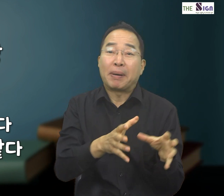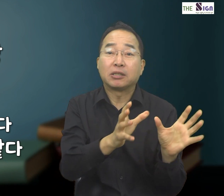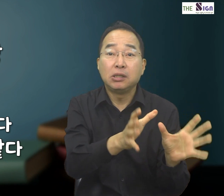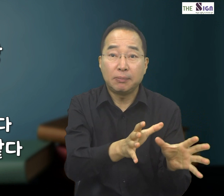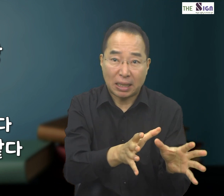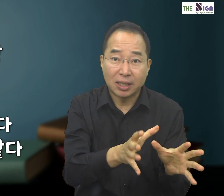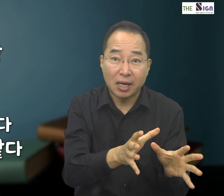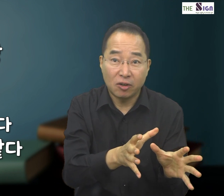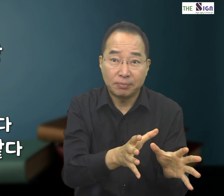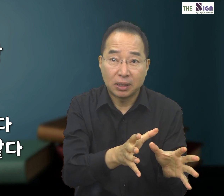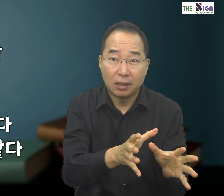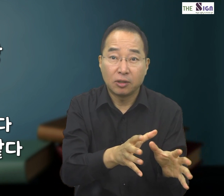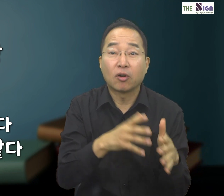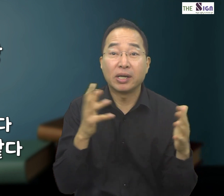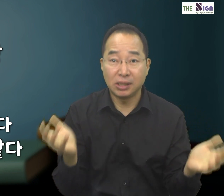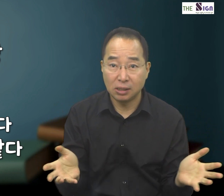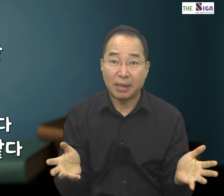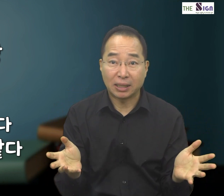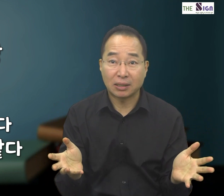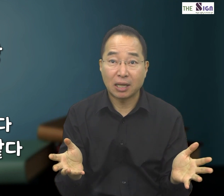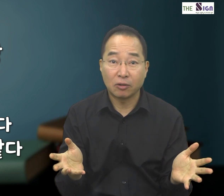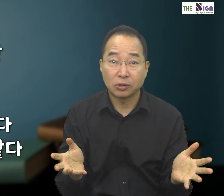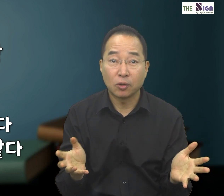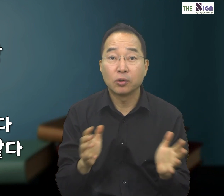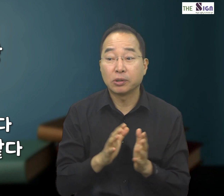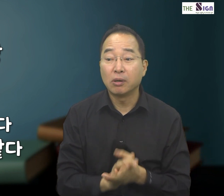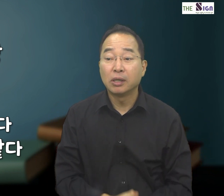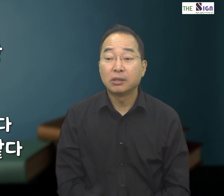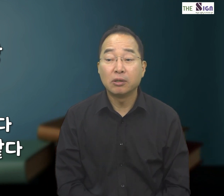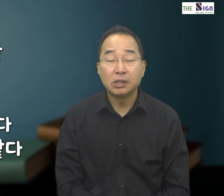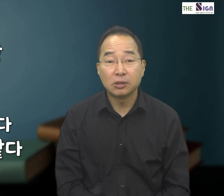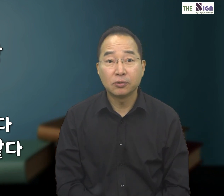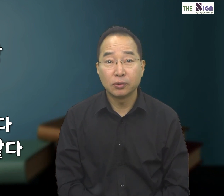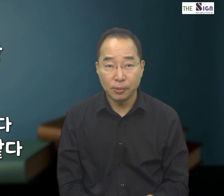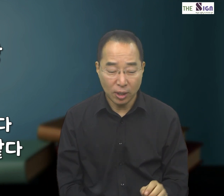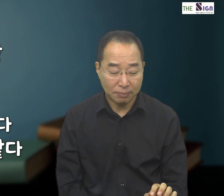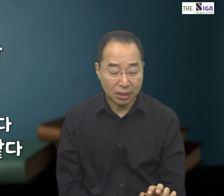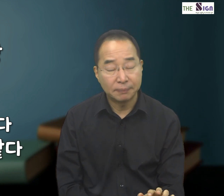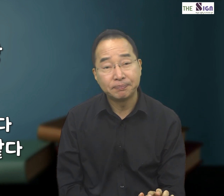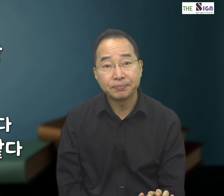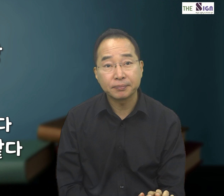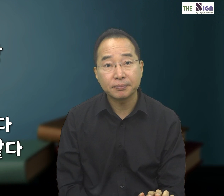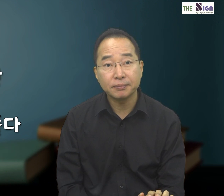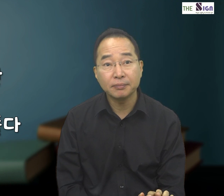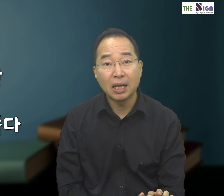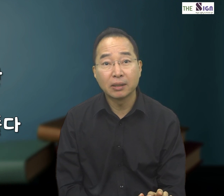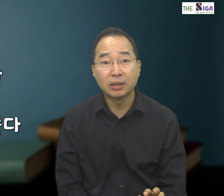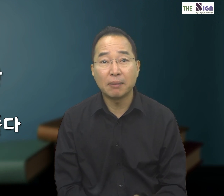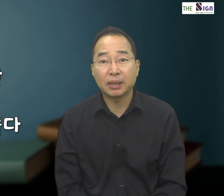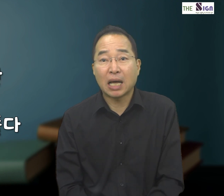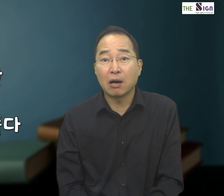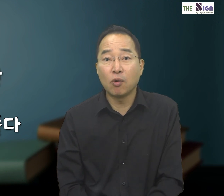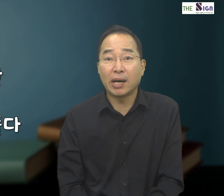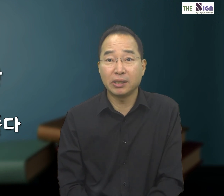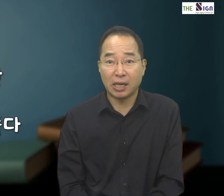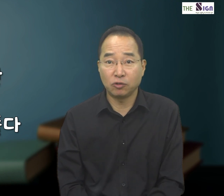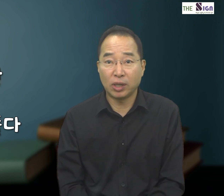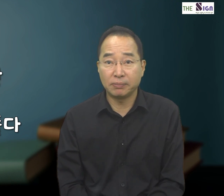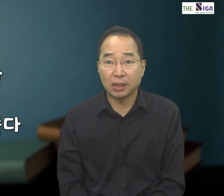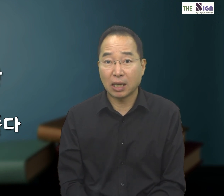맡은 일이 많다는 겁니다. 여러 가지 일을 맡았다는 거죠. 그래서 그런 식으로도 표현합니다. 그 다음에 당황이라는 수화입니다.